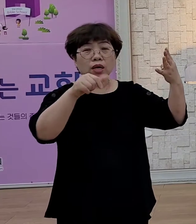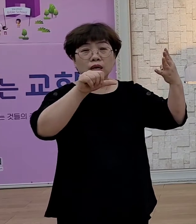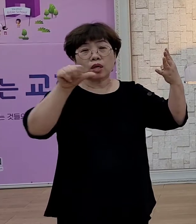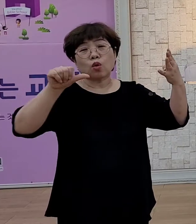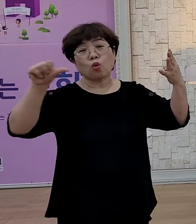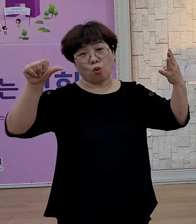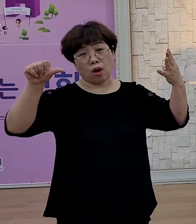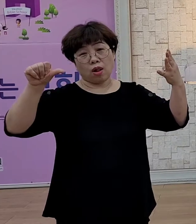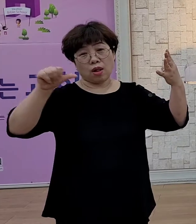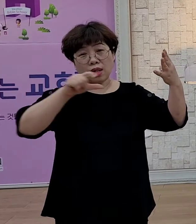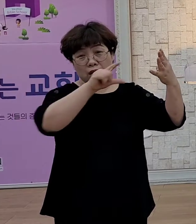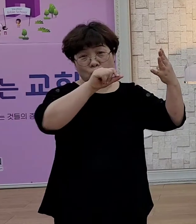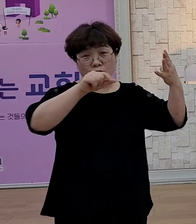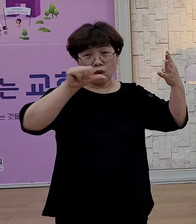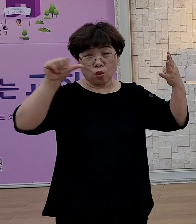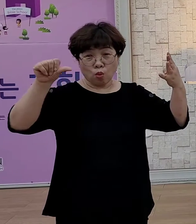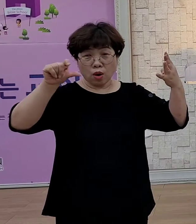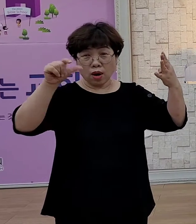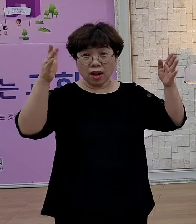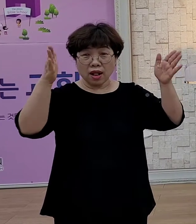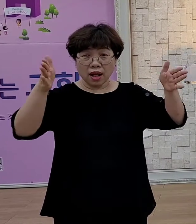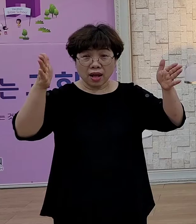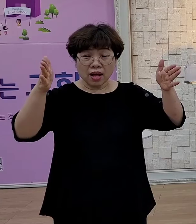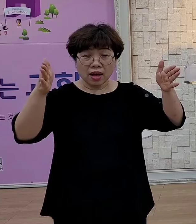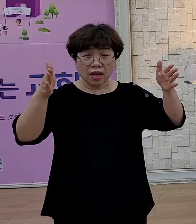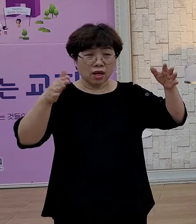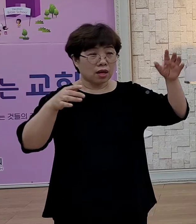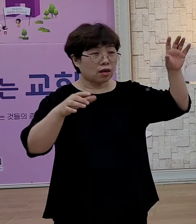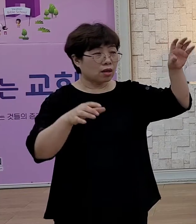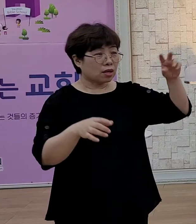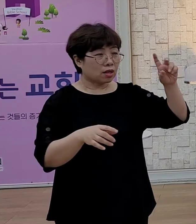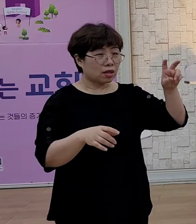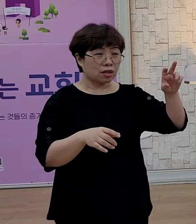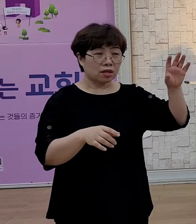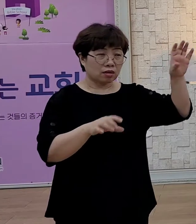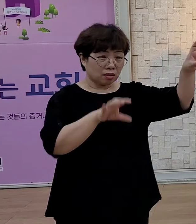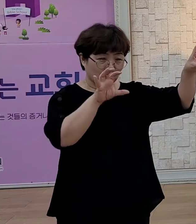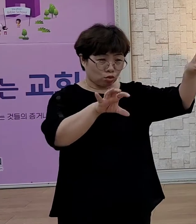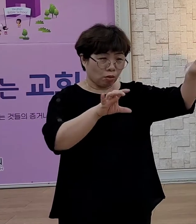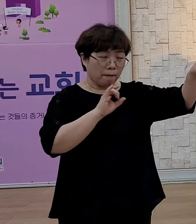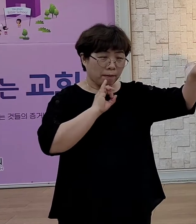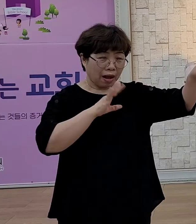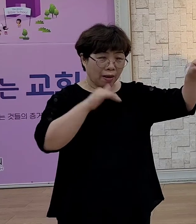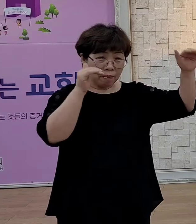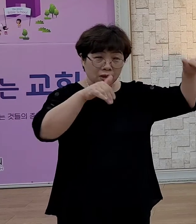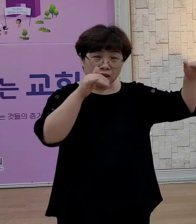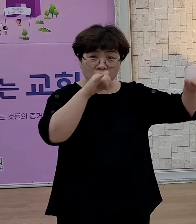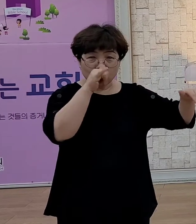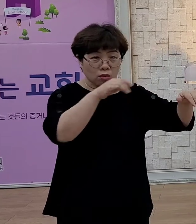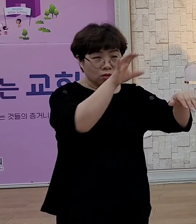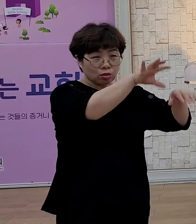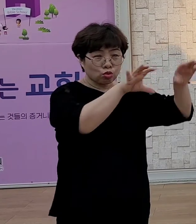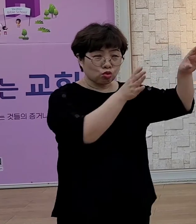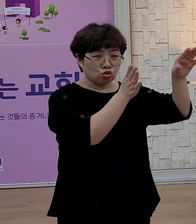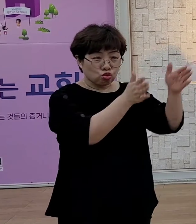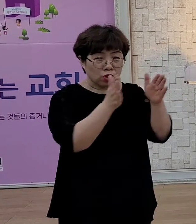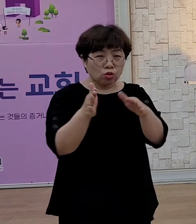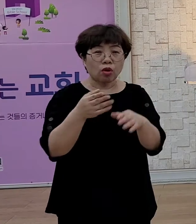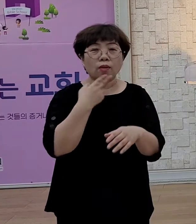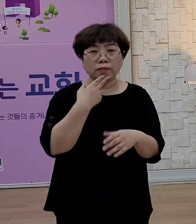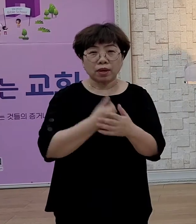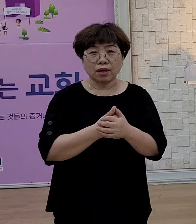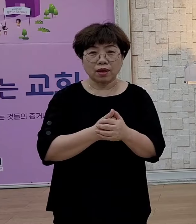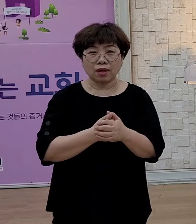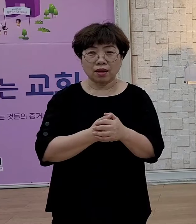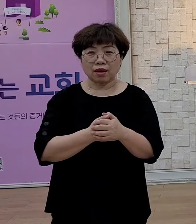늦은 비. 이게 끝이에요. 이것 말고는 비가 한 방울도 안 옵니다. 이스라엘. 자, 그래서 그럼 뭘로 농사를